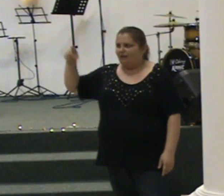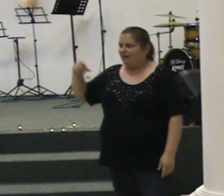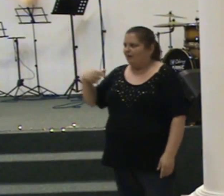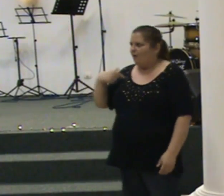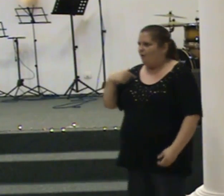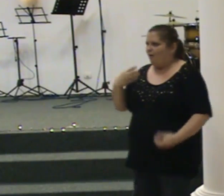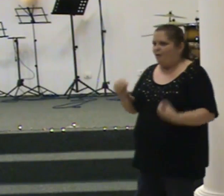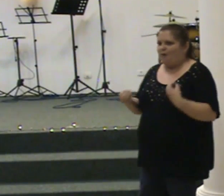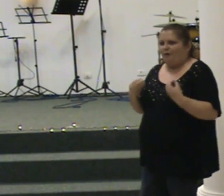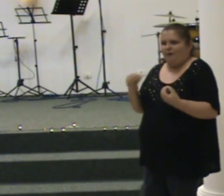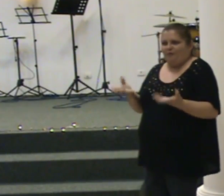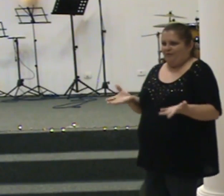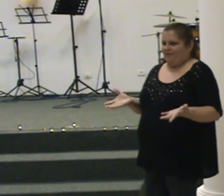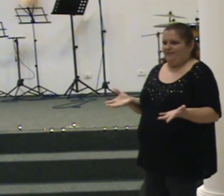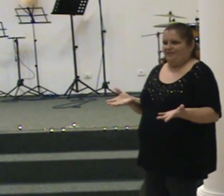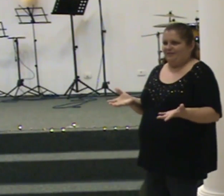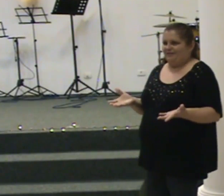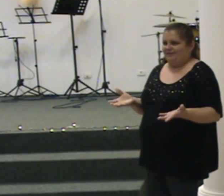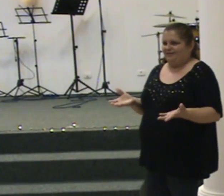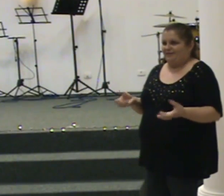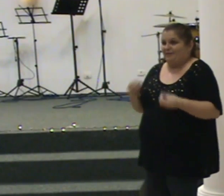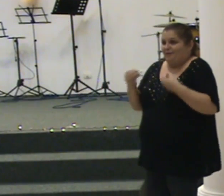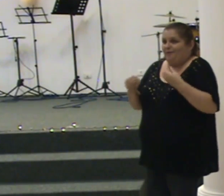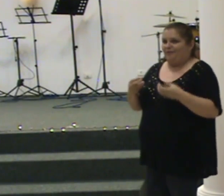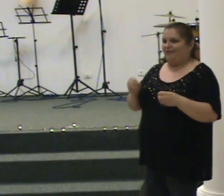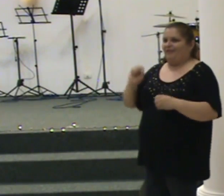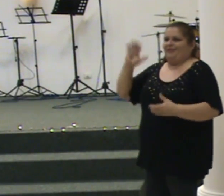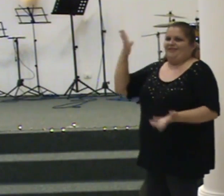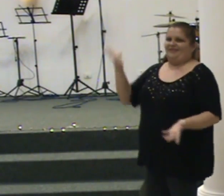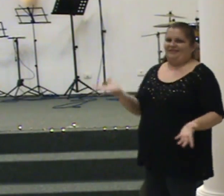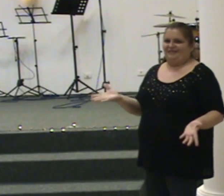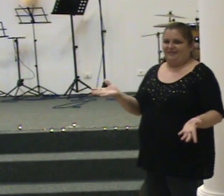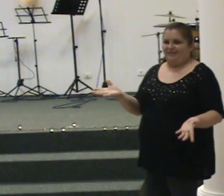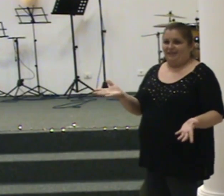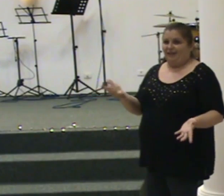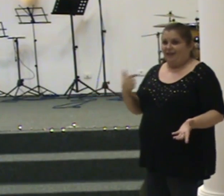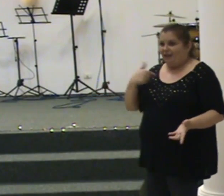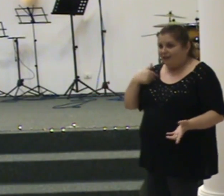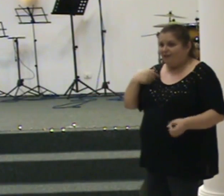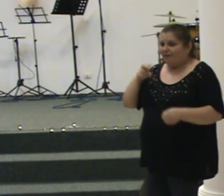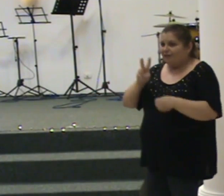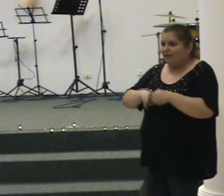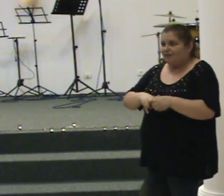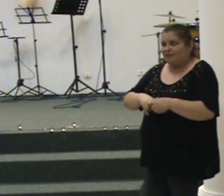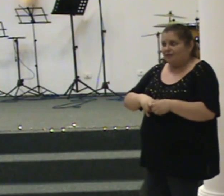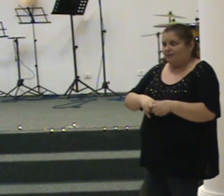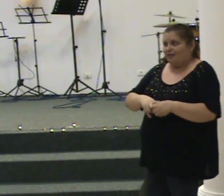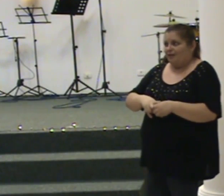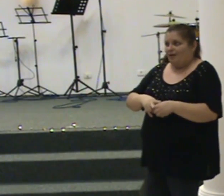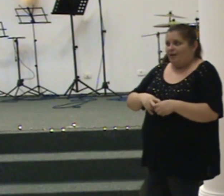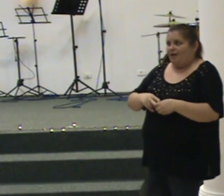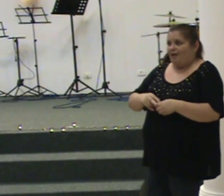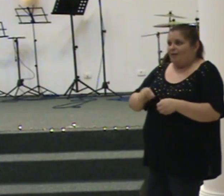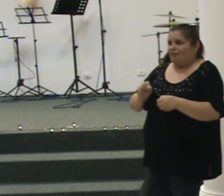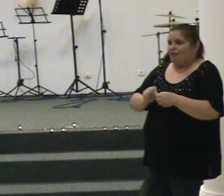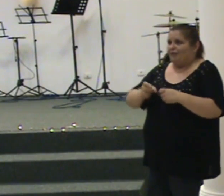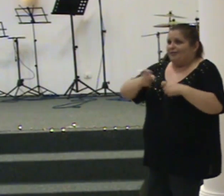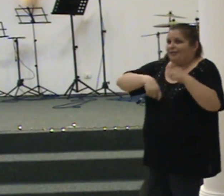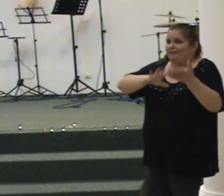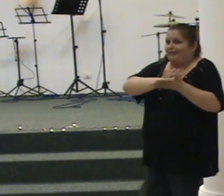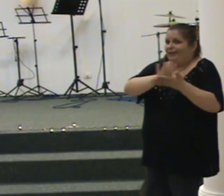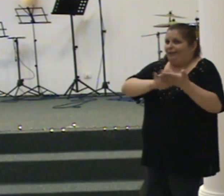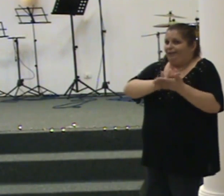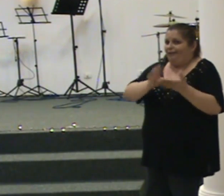como isso poderá acontecer? Como poderá acontecer se eu não tem um relacionamento com homem algum,